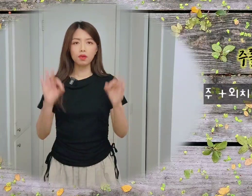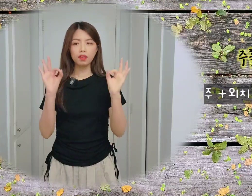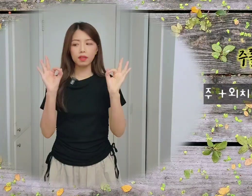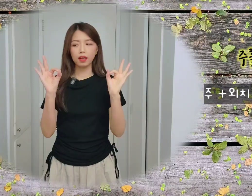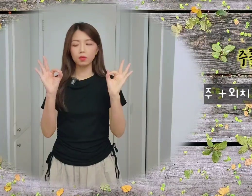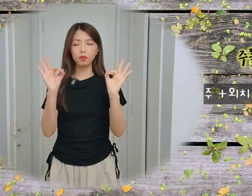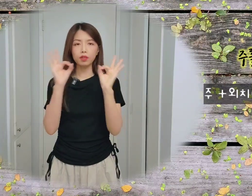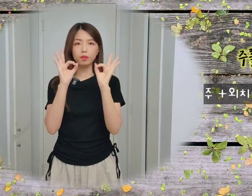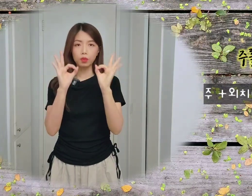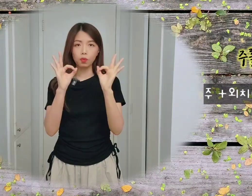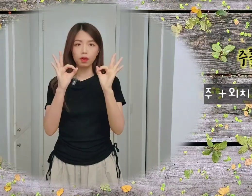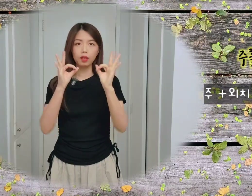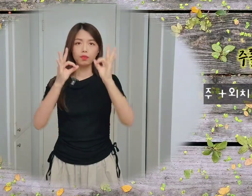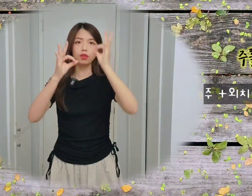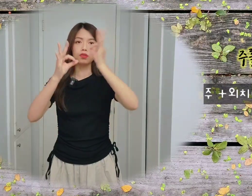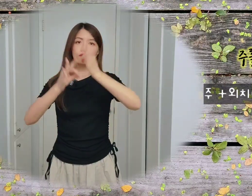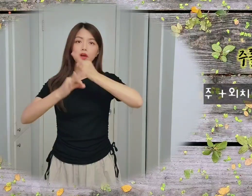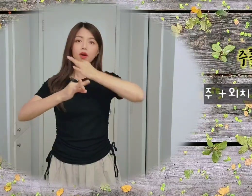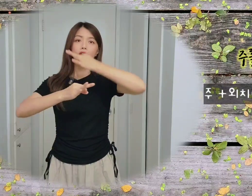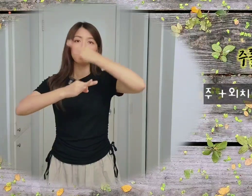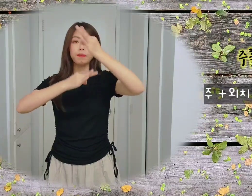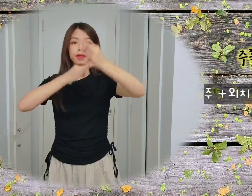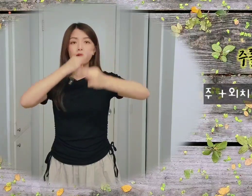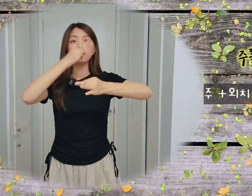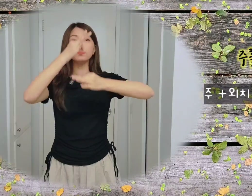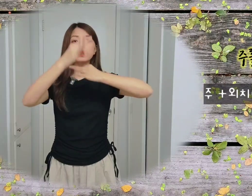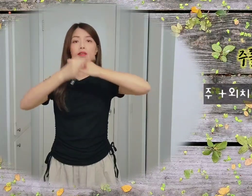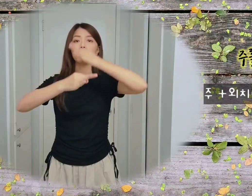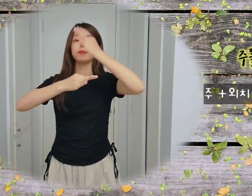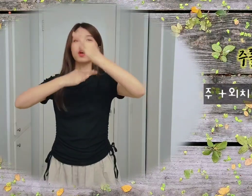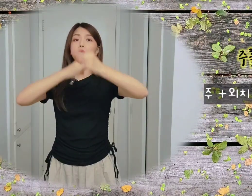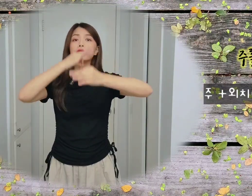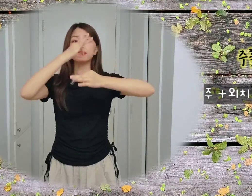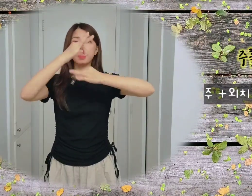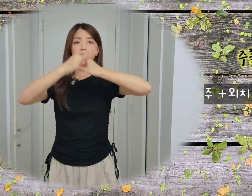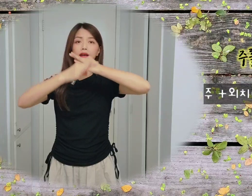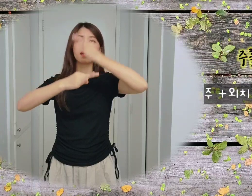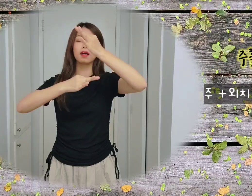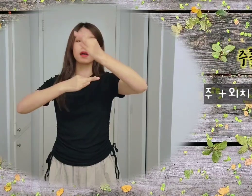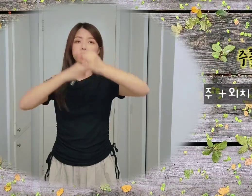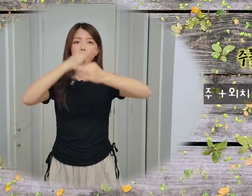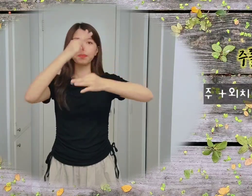뜻의 수어는 양손 엄지검지 동그랗게 붙여주셔서 입 앞에서 한 손씩 나가면 돼요. 외치다.